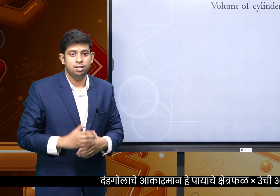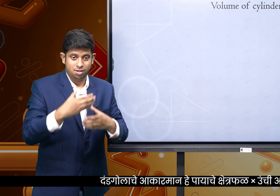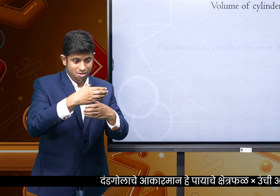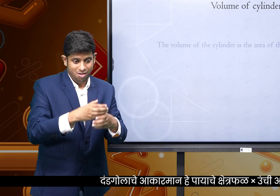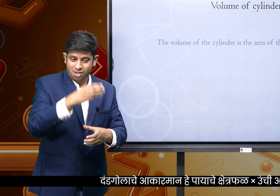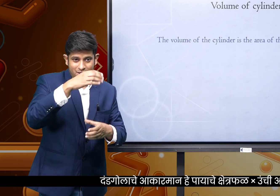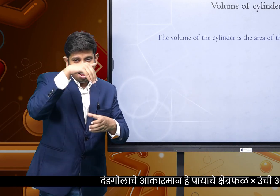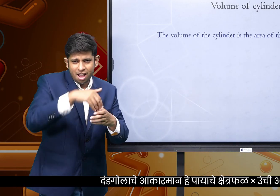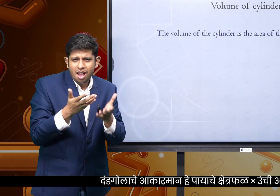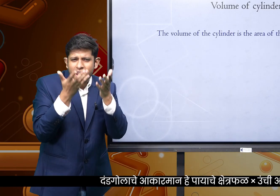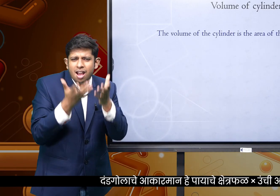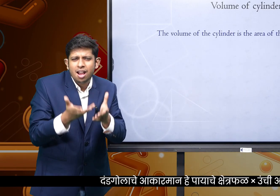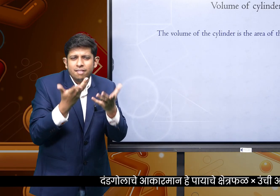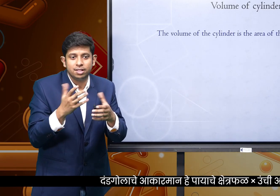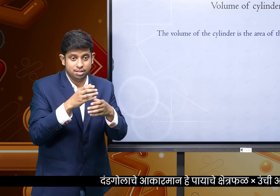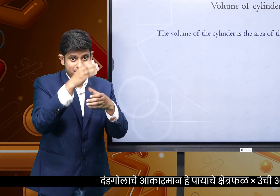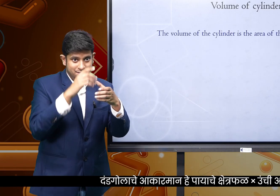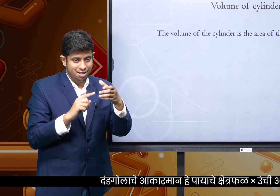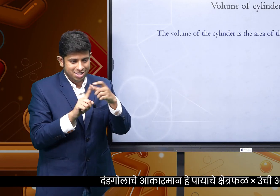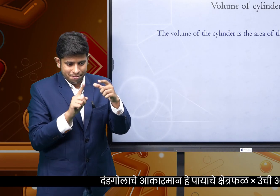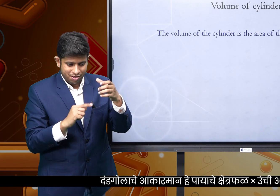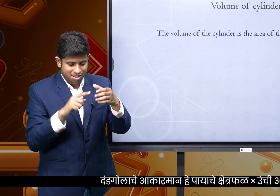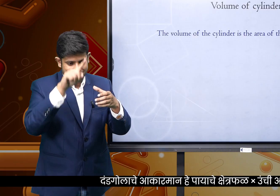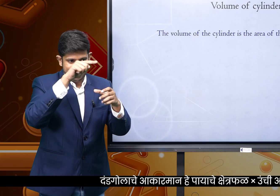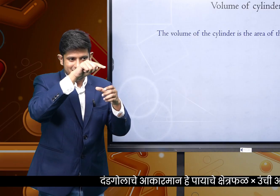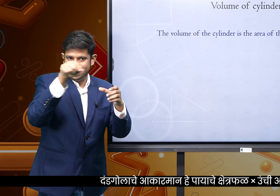दंडगोलाचे आकारमान हे पायाचे क्षेत्रफळ गुणिले उंची आहे.